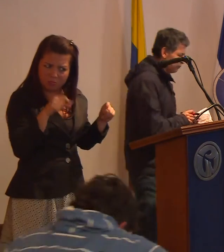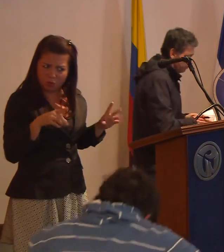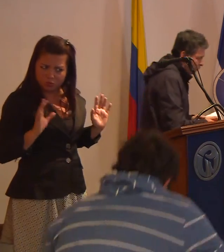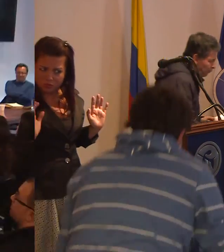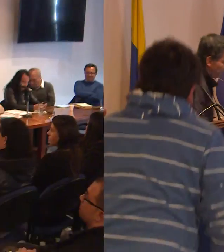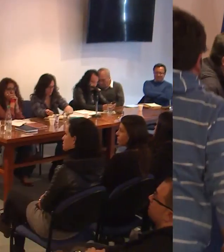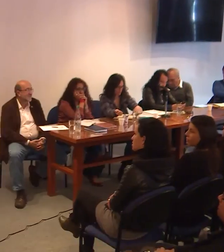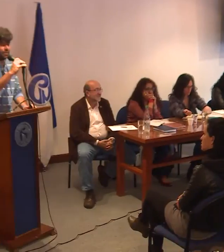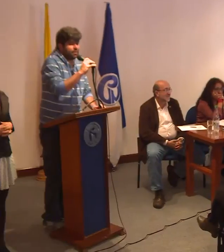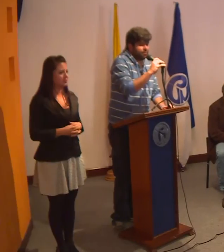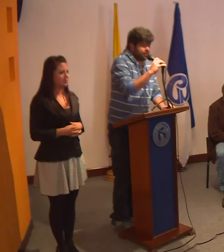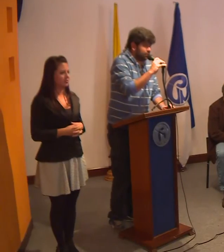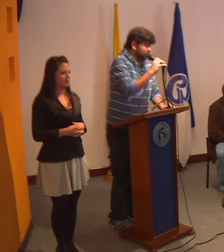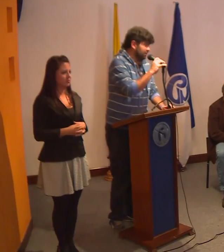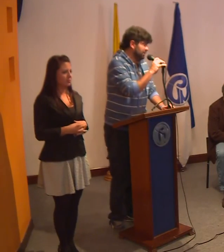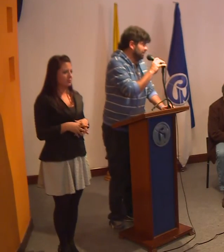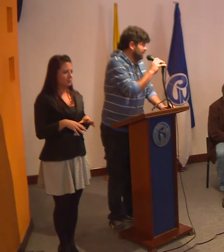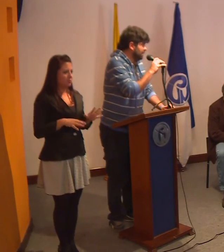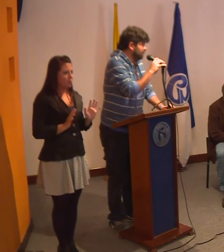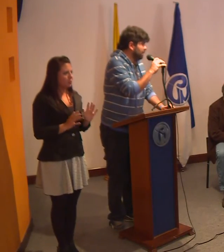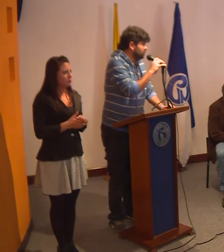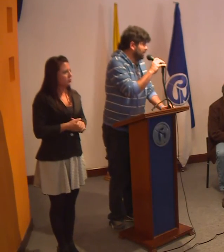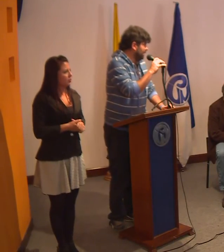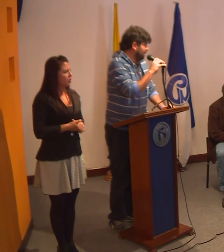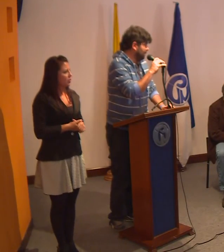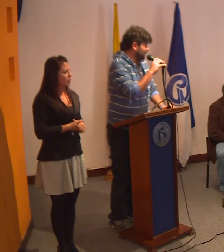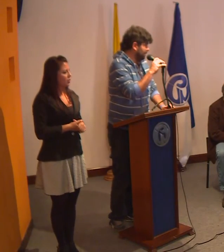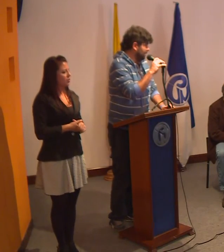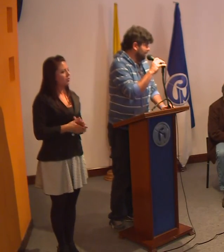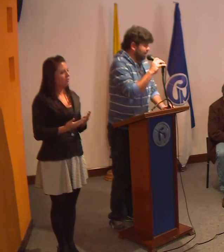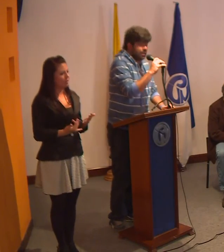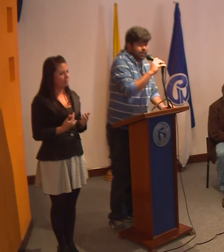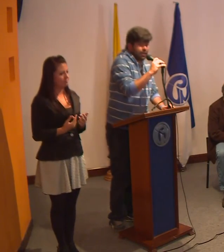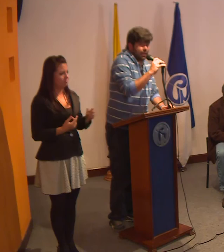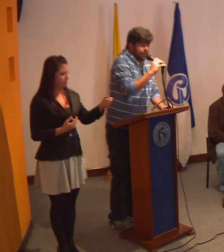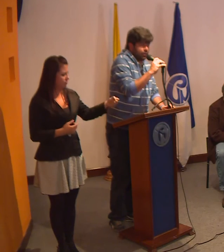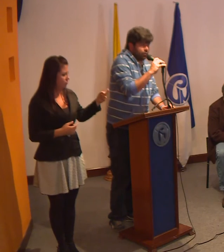gracias. Bien, entonces vamos a darle la palabra